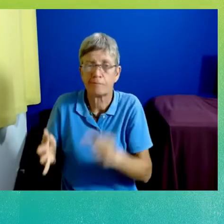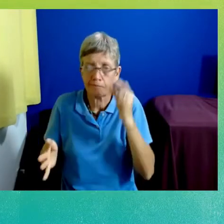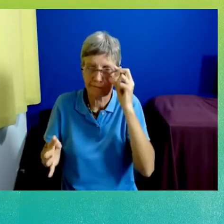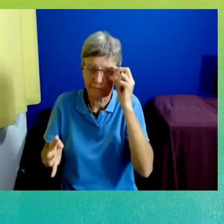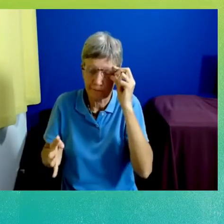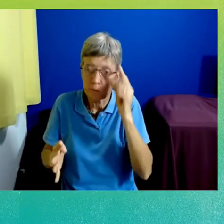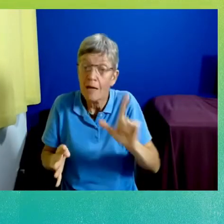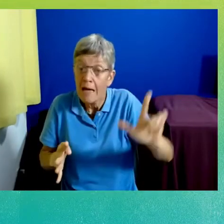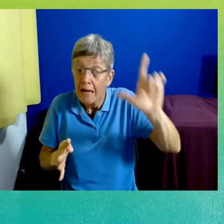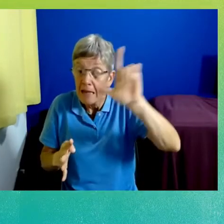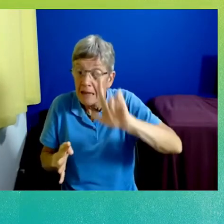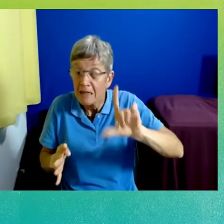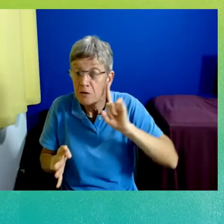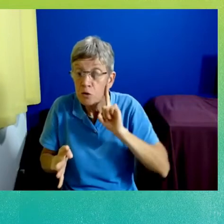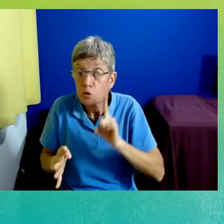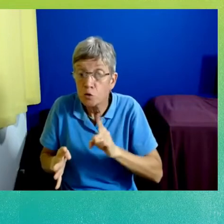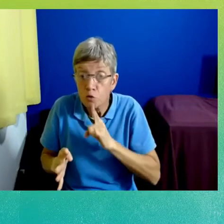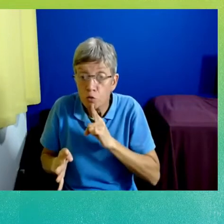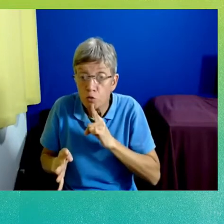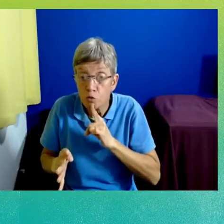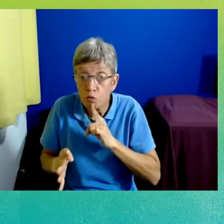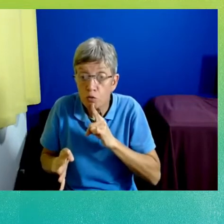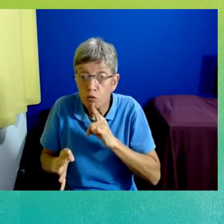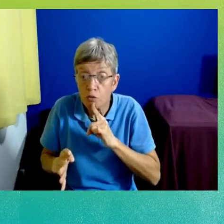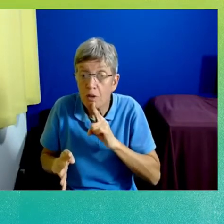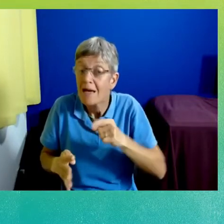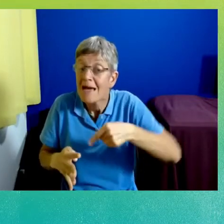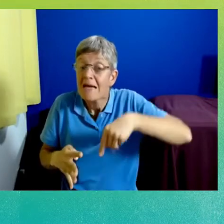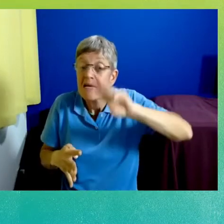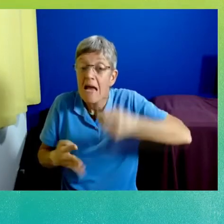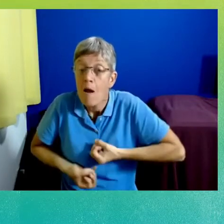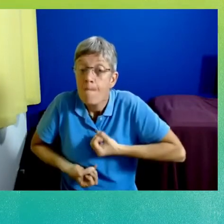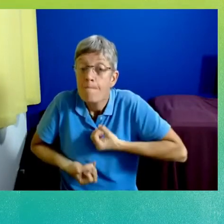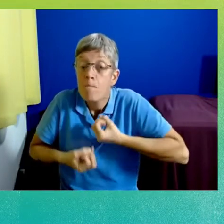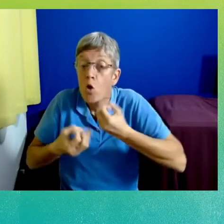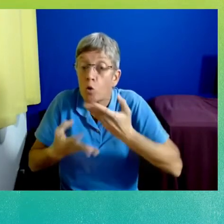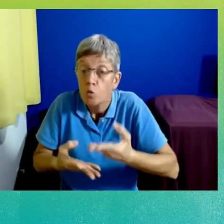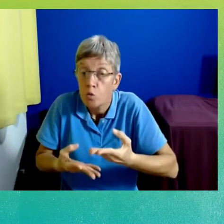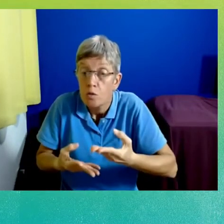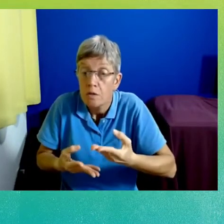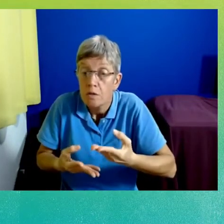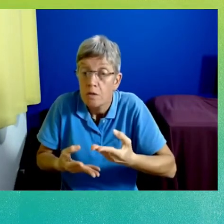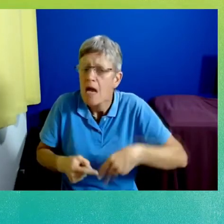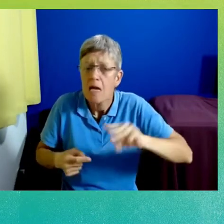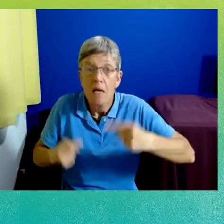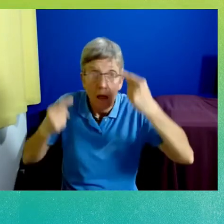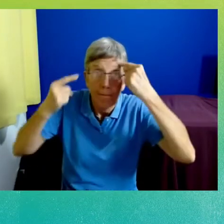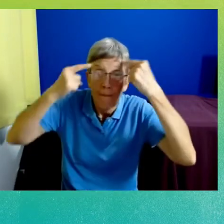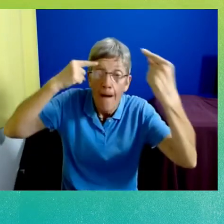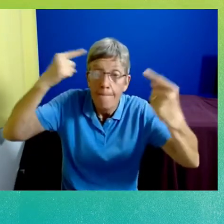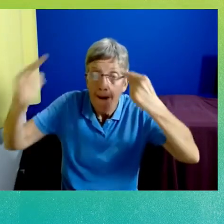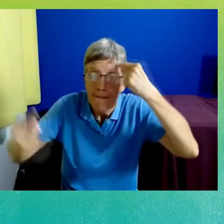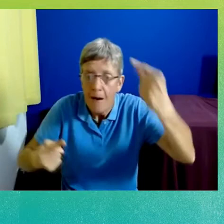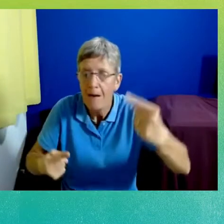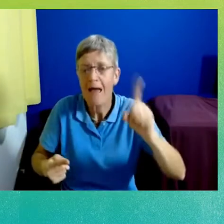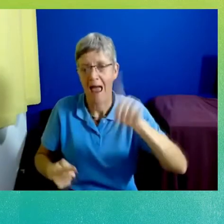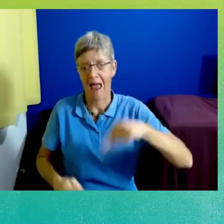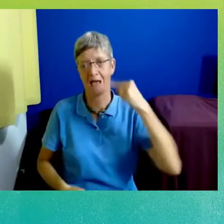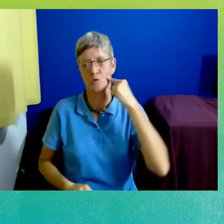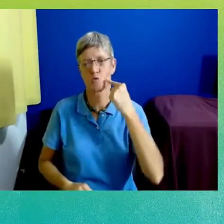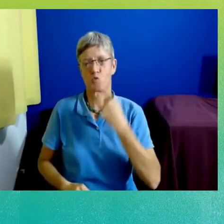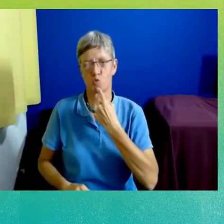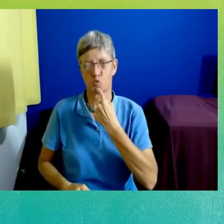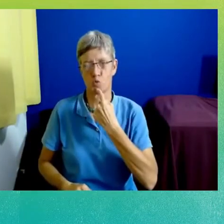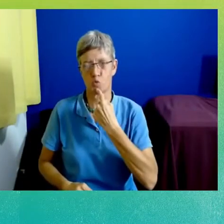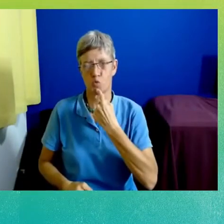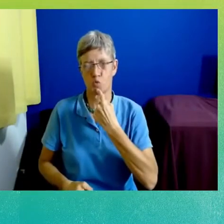Mas são quatro pontos importantes sobre a literatura surda que eu quero destacar. Primeiro ponto, é